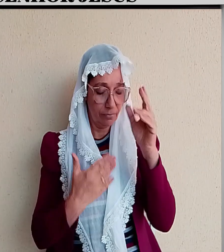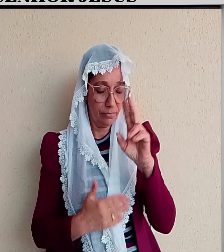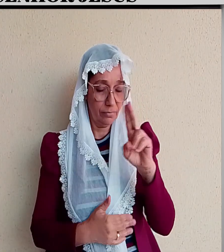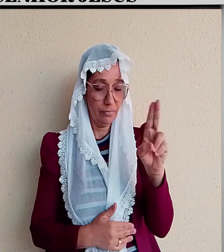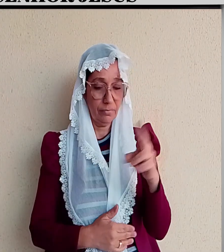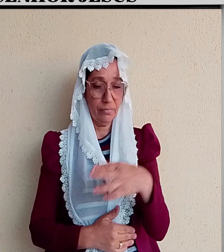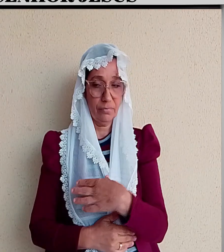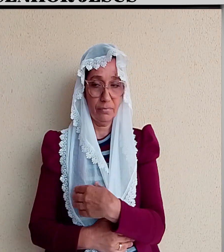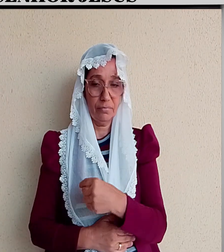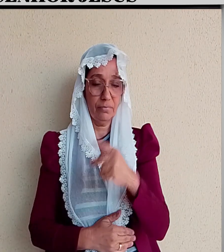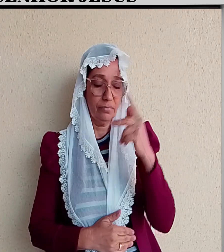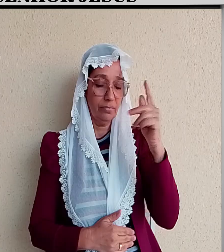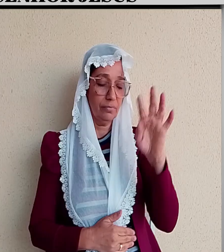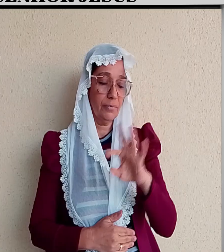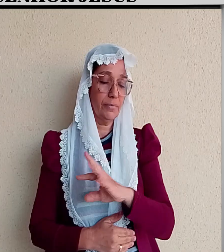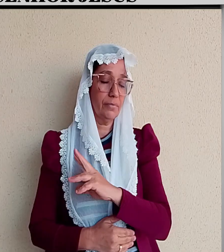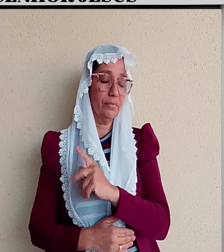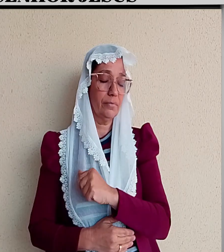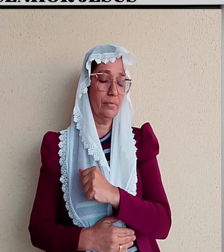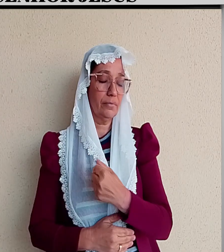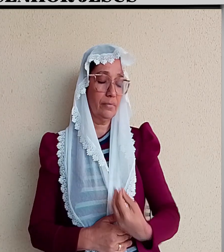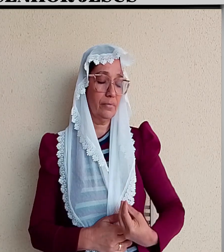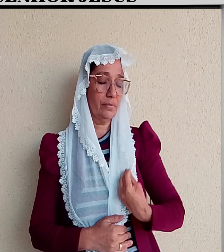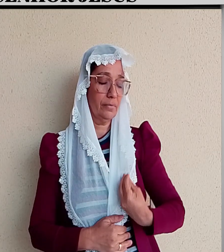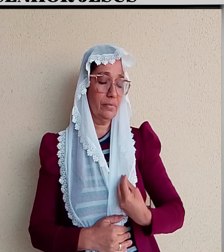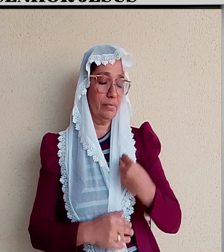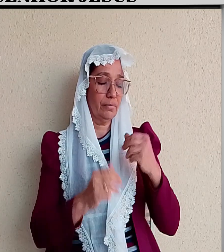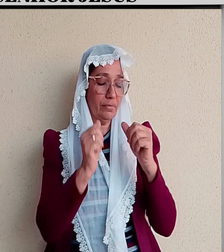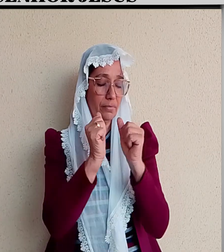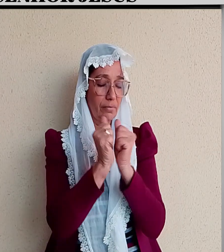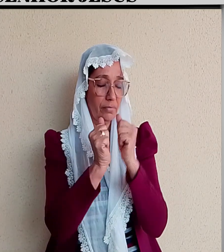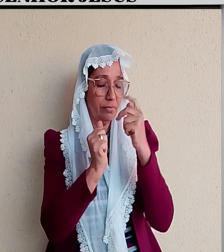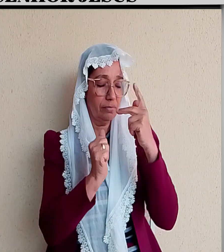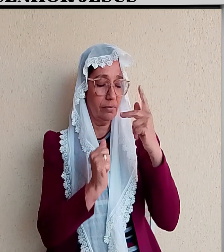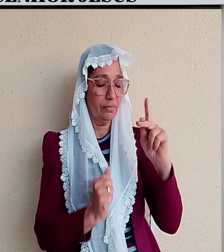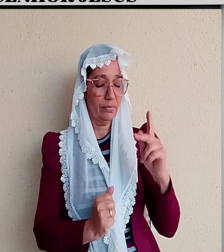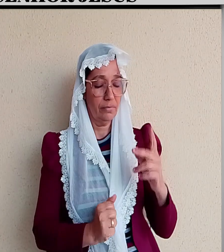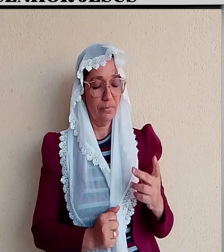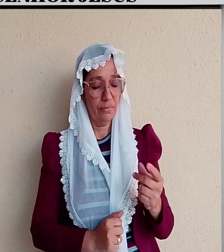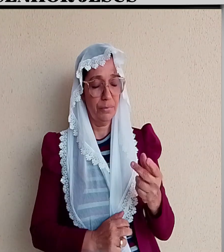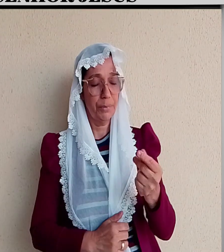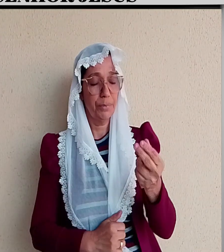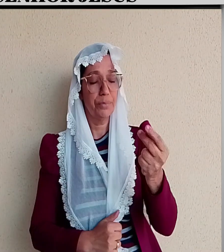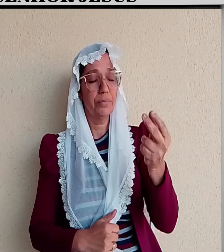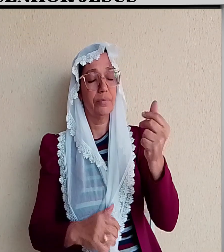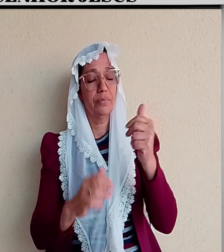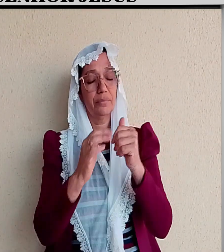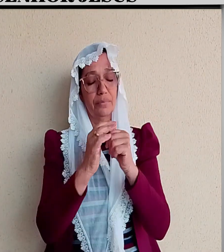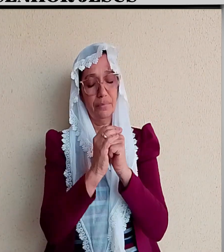que contigo reina eternamente. Amém. Amém.